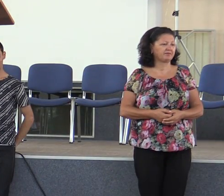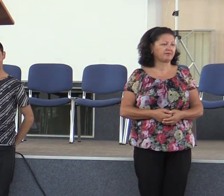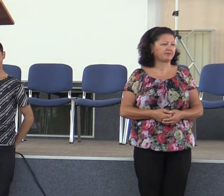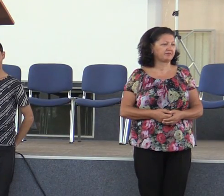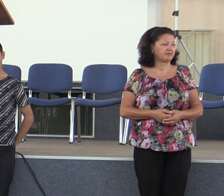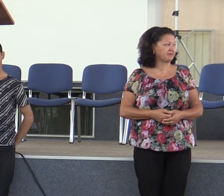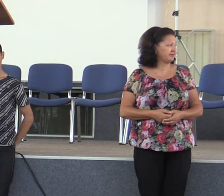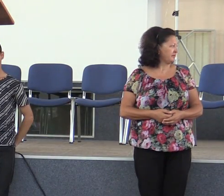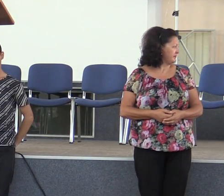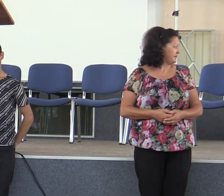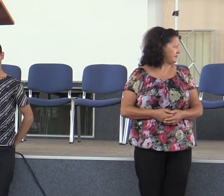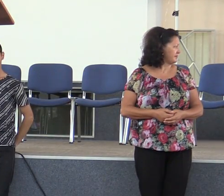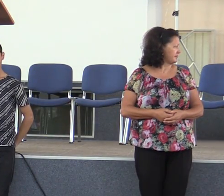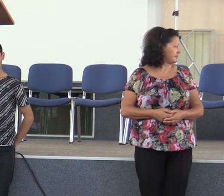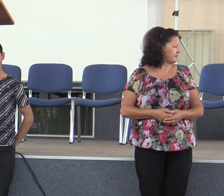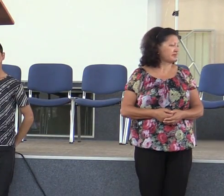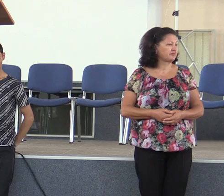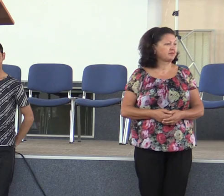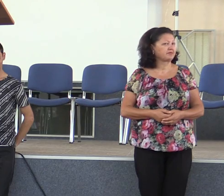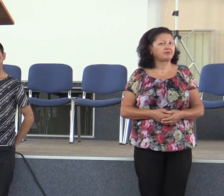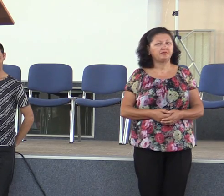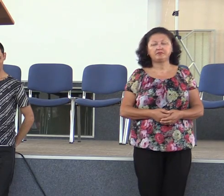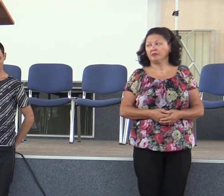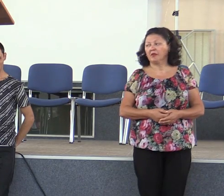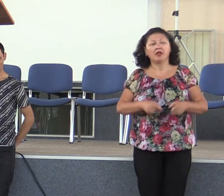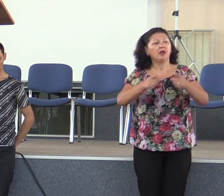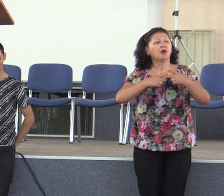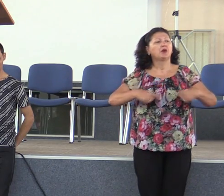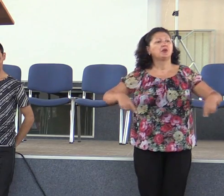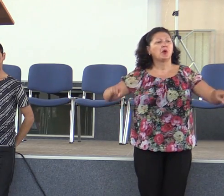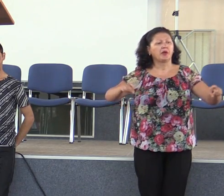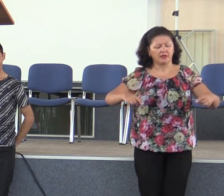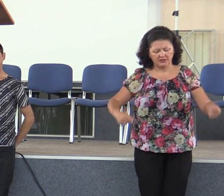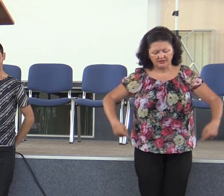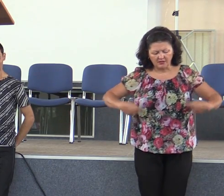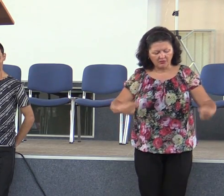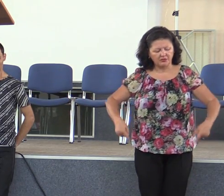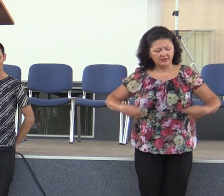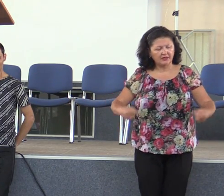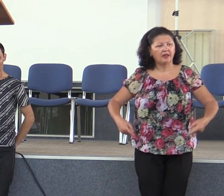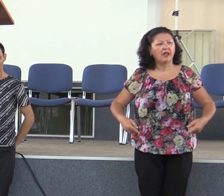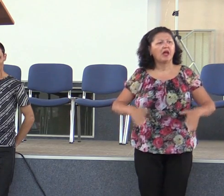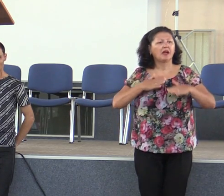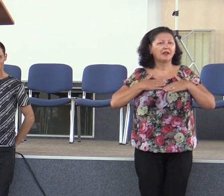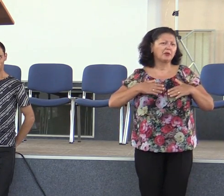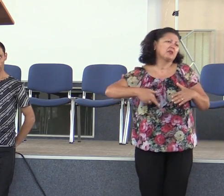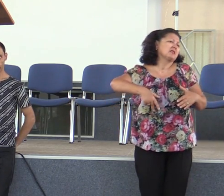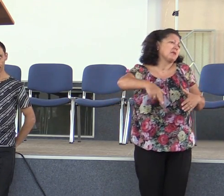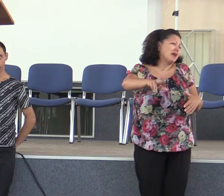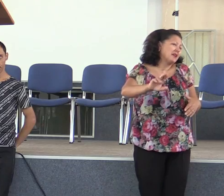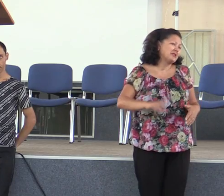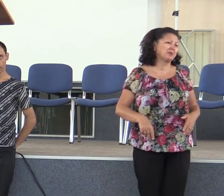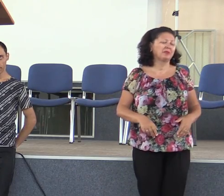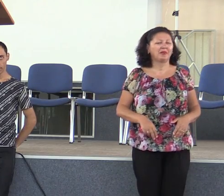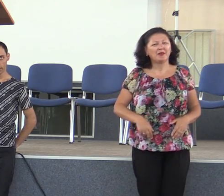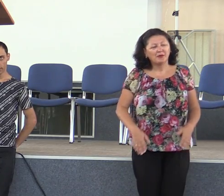dată să mergem, să ajungem acolo unde ne aduce picioarele, da? Asta